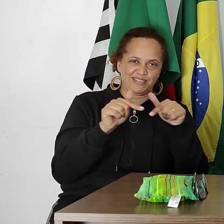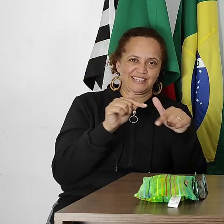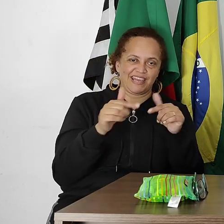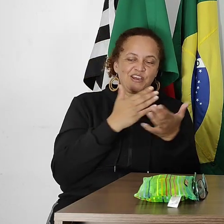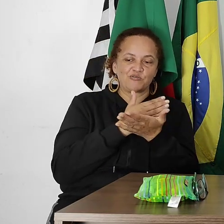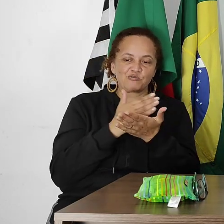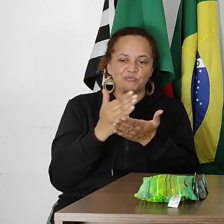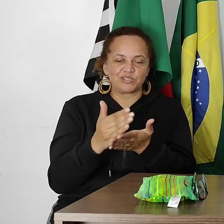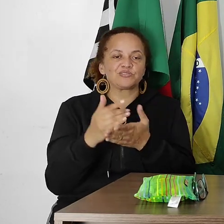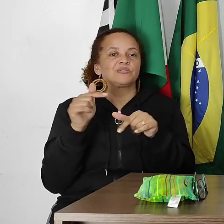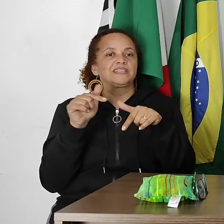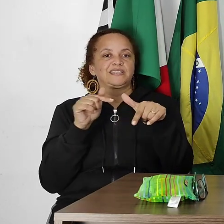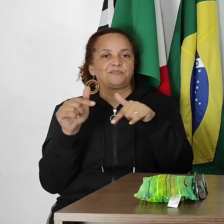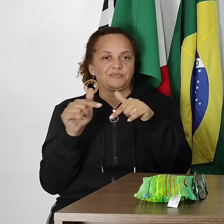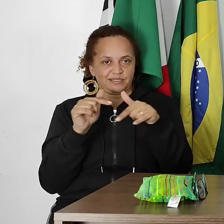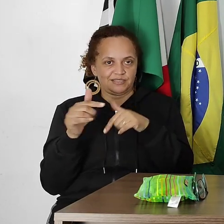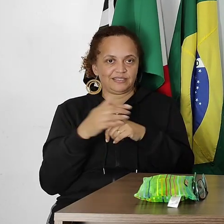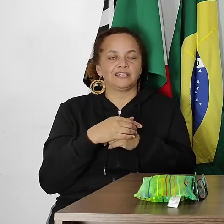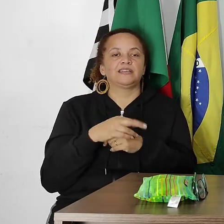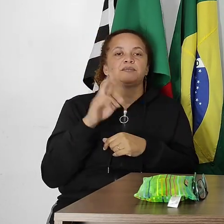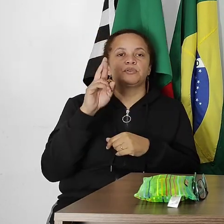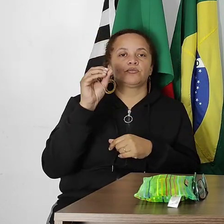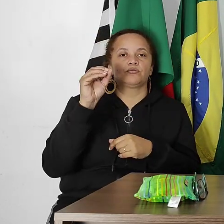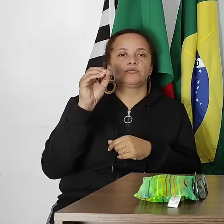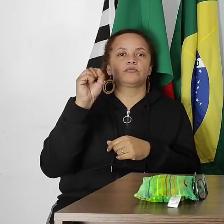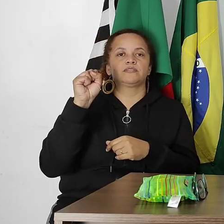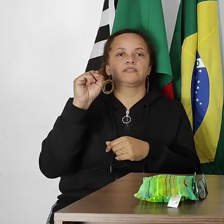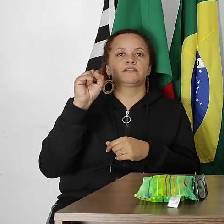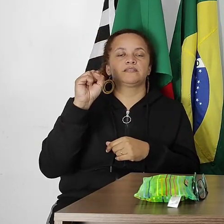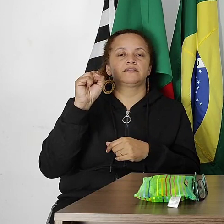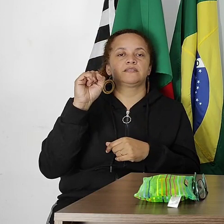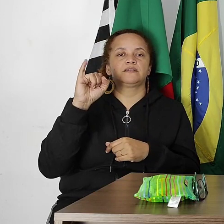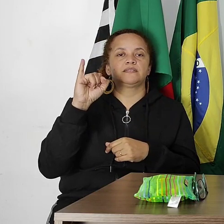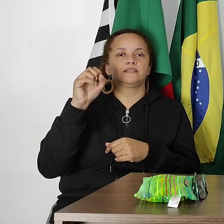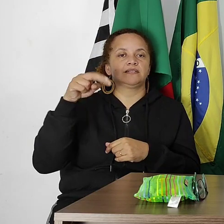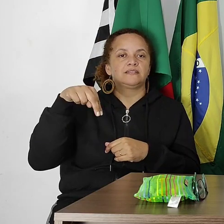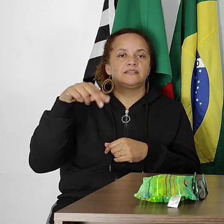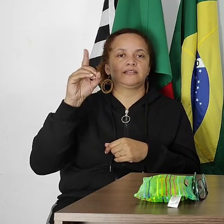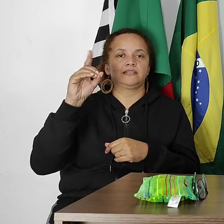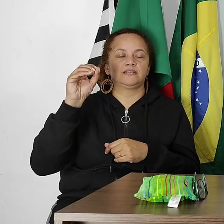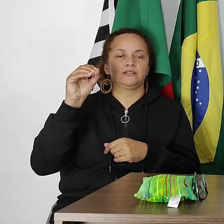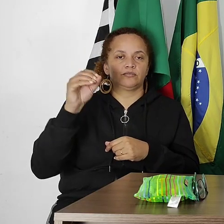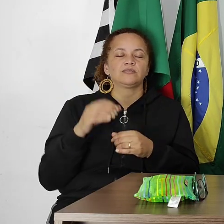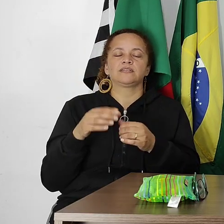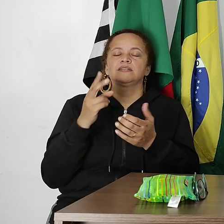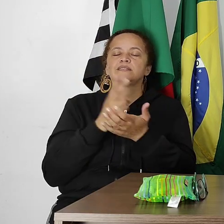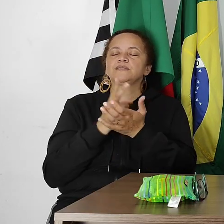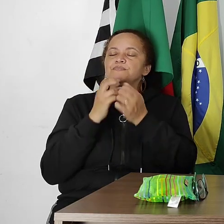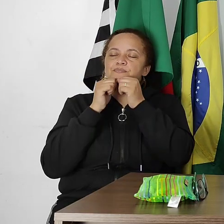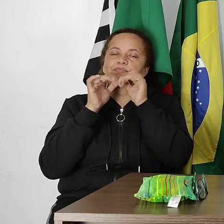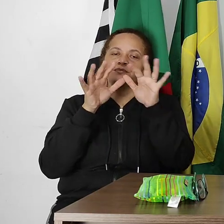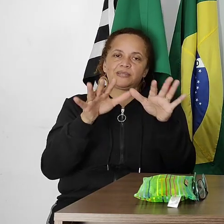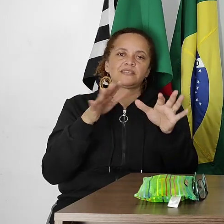trabalhar na empresa do Rosindo, do irmão Rosindo, da irmã Fran, que foram uma bênção na minha